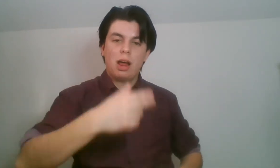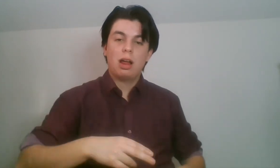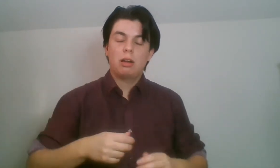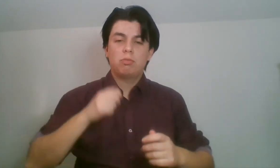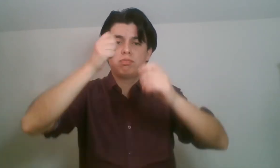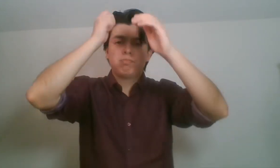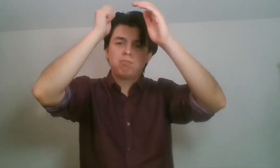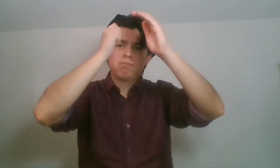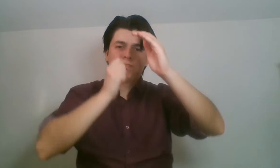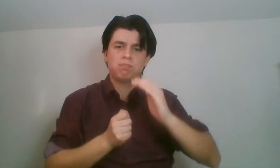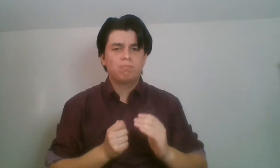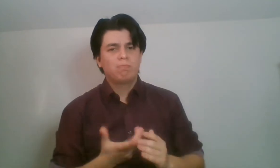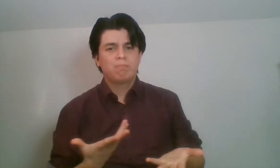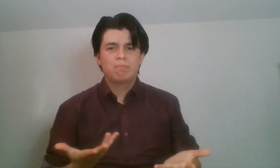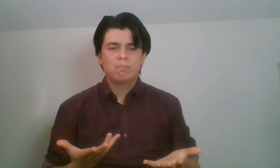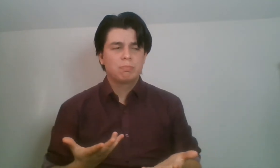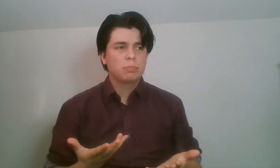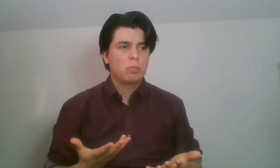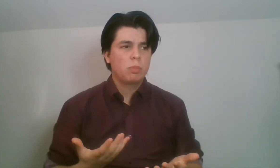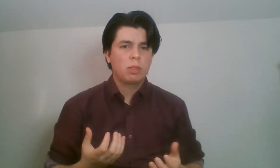¿ya? Y Hernán hizo una escultura